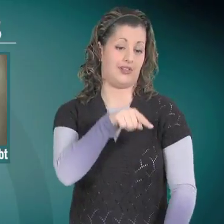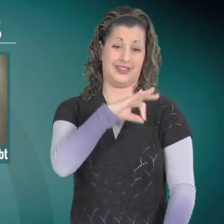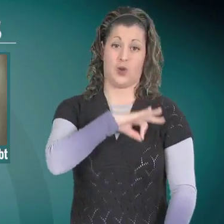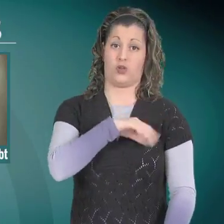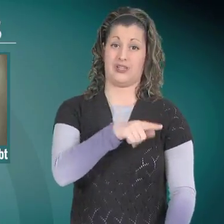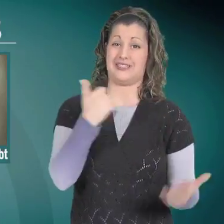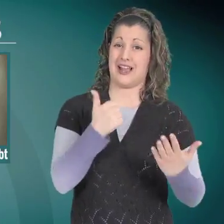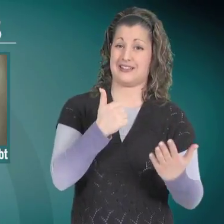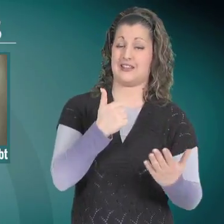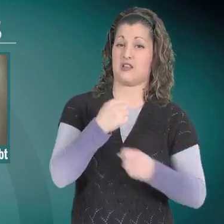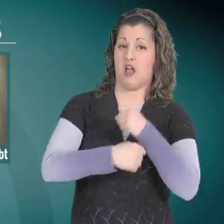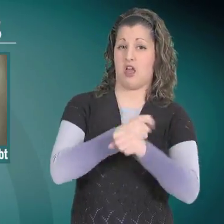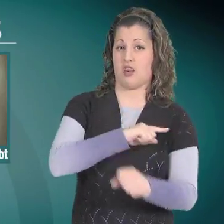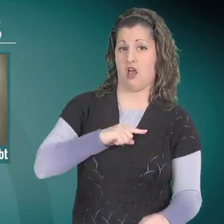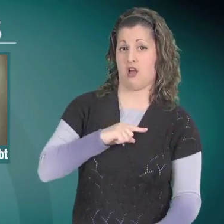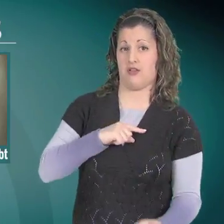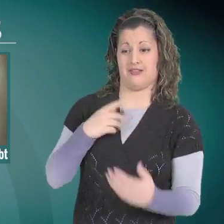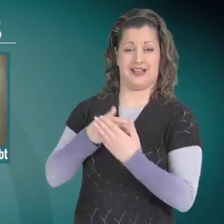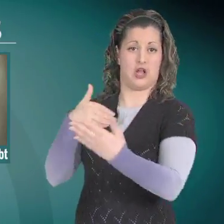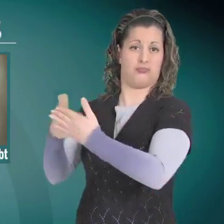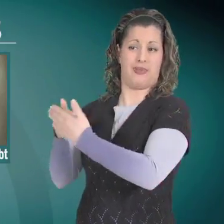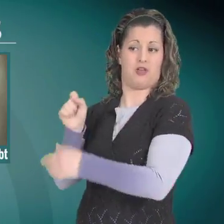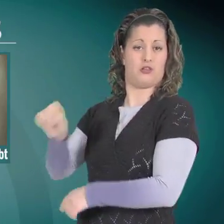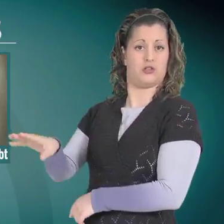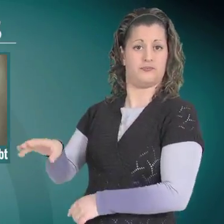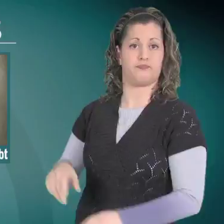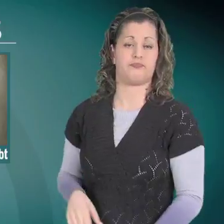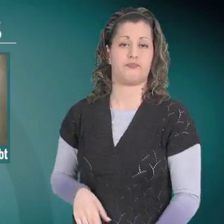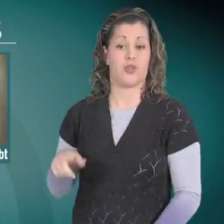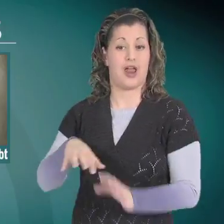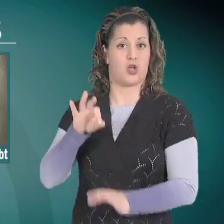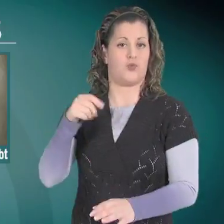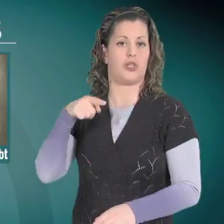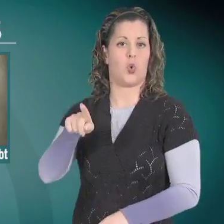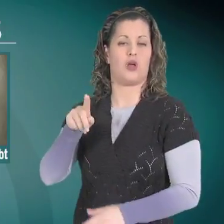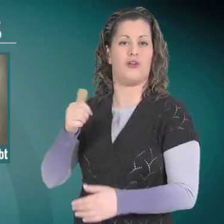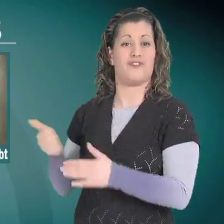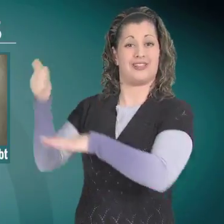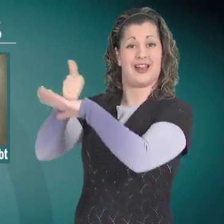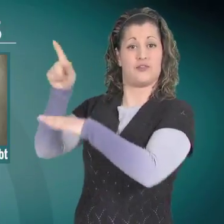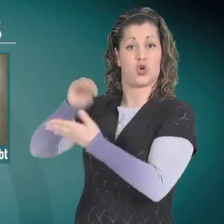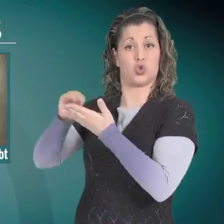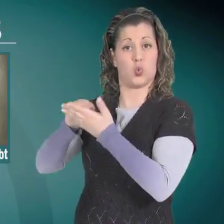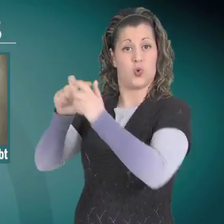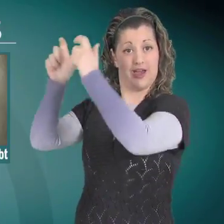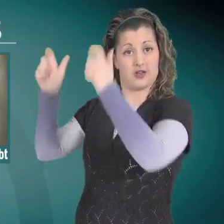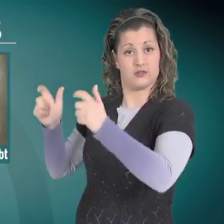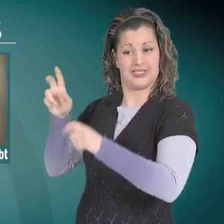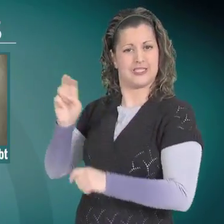käfig gesperrt entdeckt wurde das ganze als ein vertreter der schule den vater suchte da dieser die schulgebühren für seinen sohn